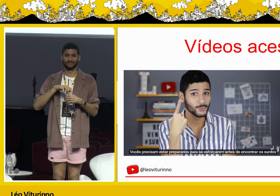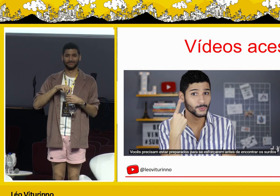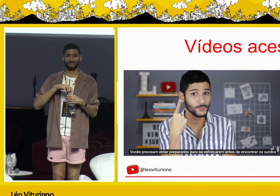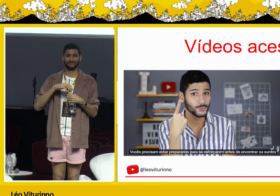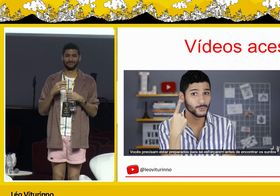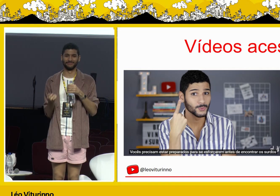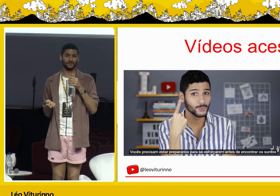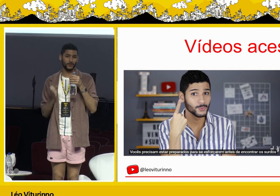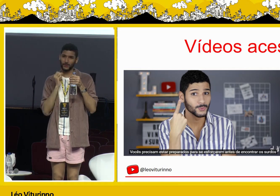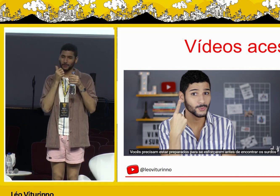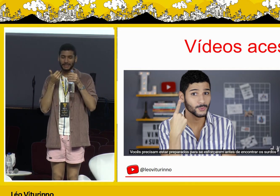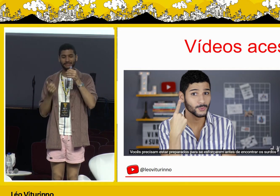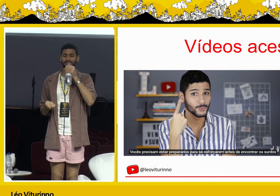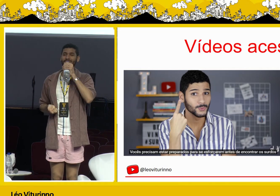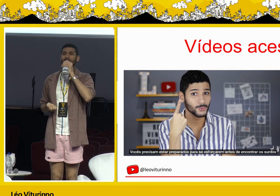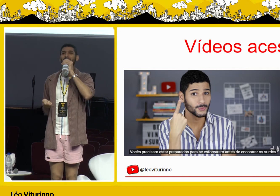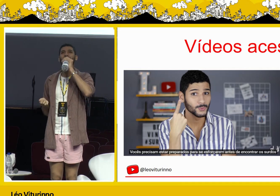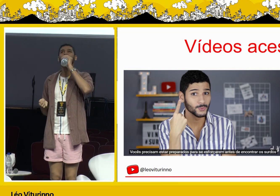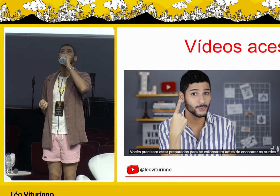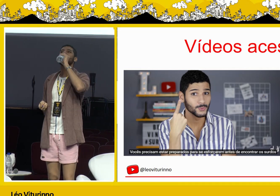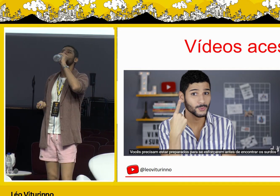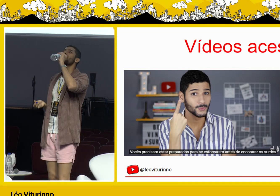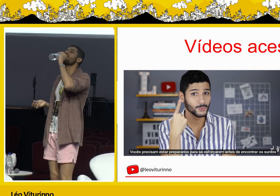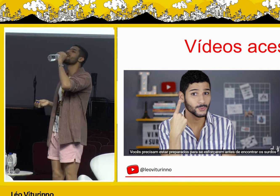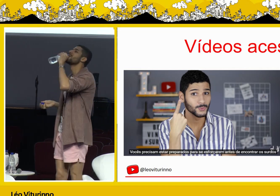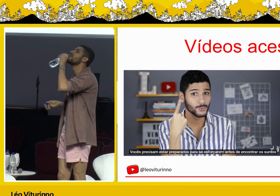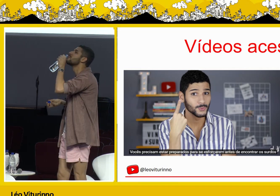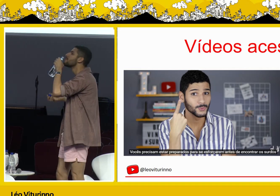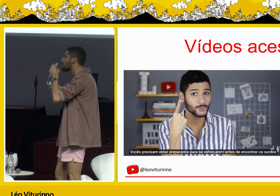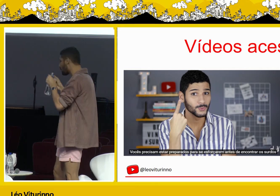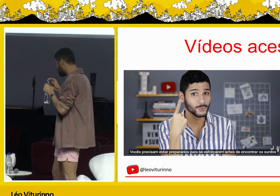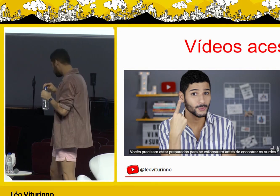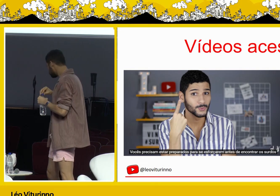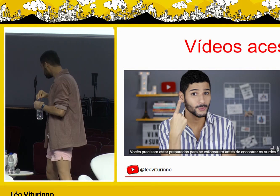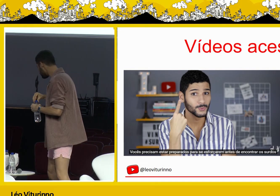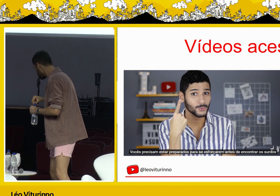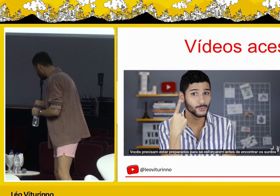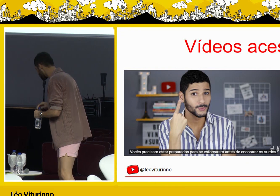para fazer língua de sinais tudo bem só instante